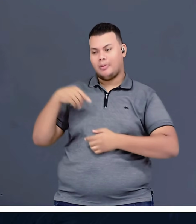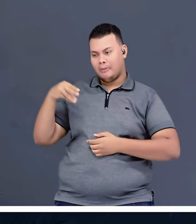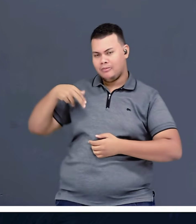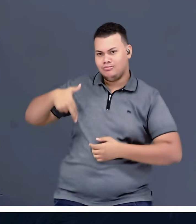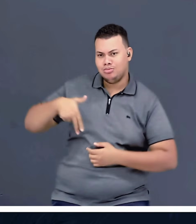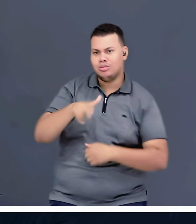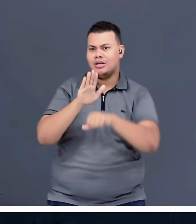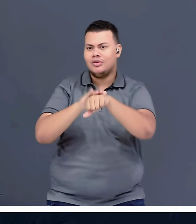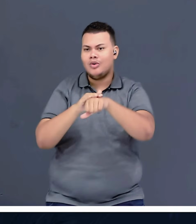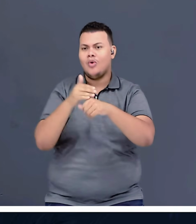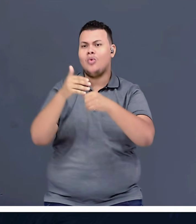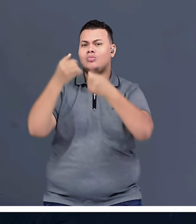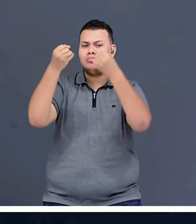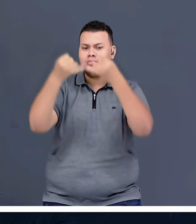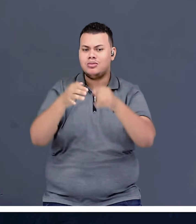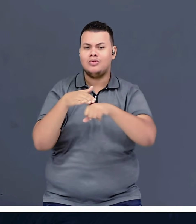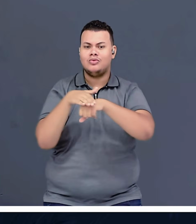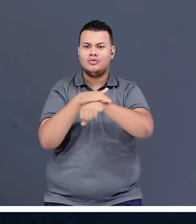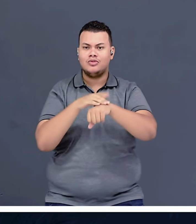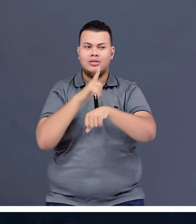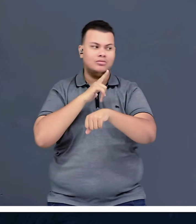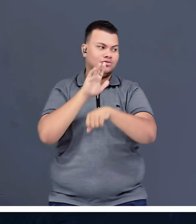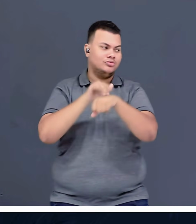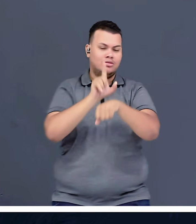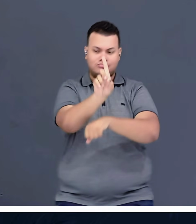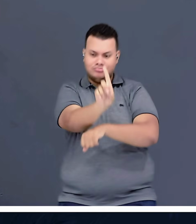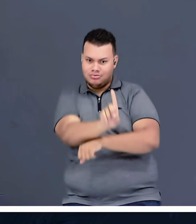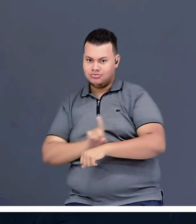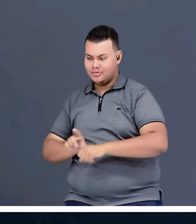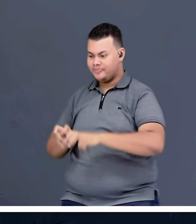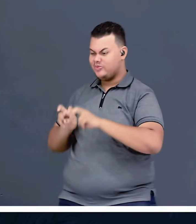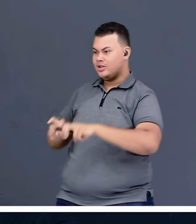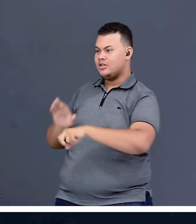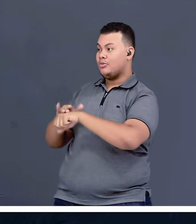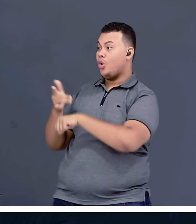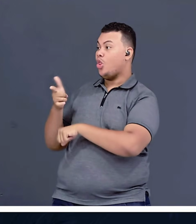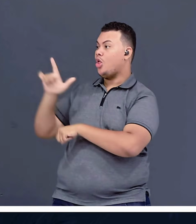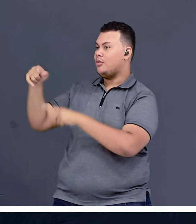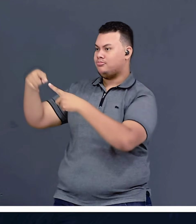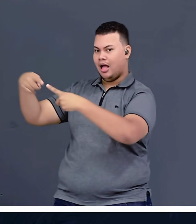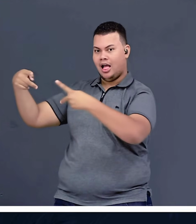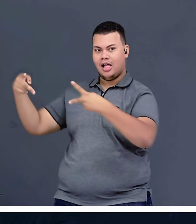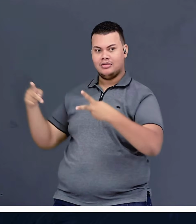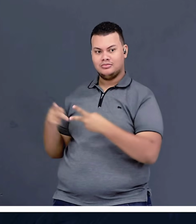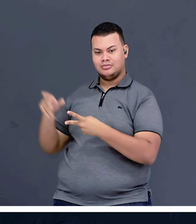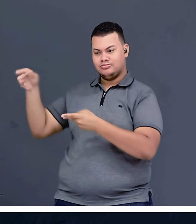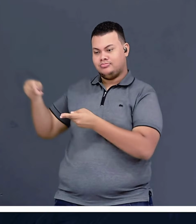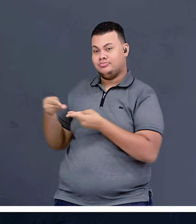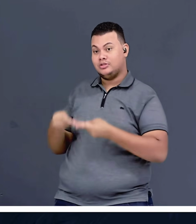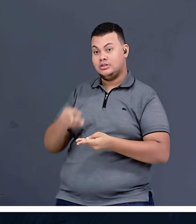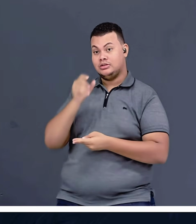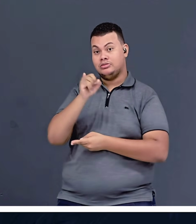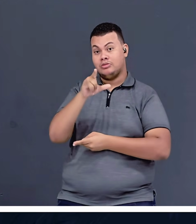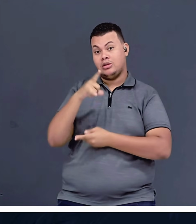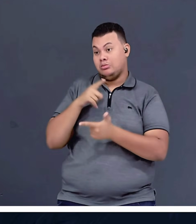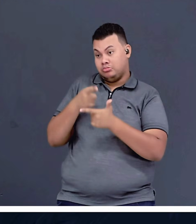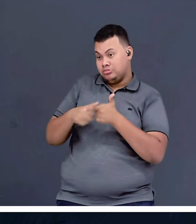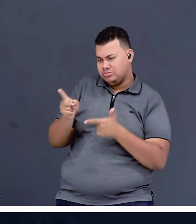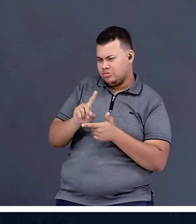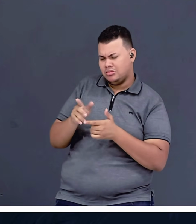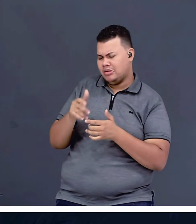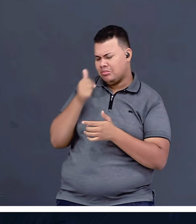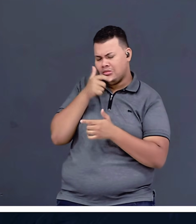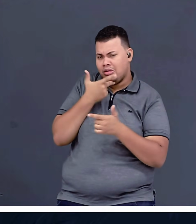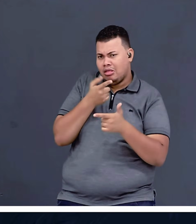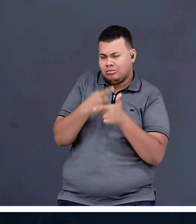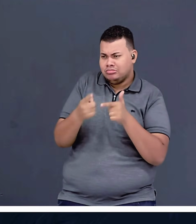voltar. A irmã sentou à mesa. A minha mãe pegou outro prato e perguntou se a irmã se importava. A irmã disse que